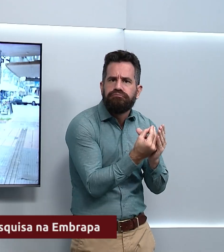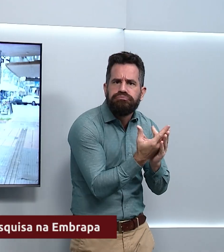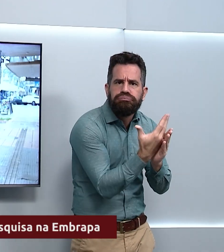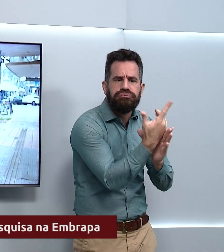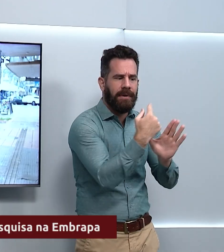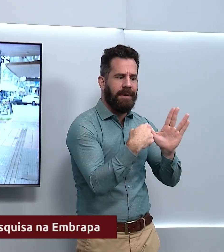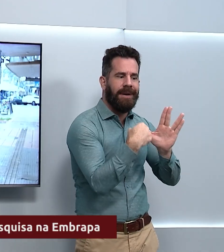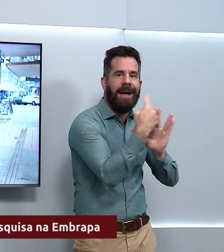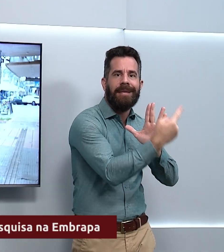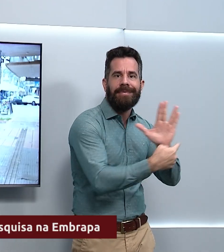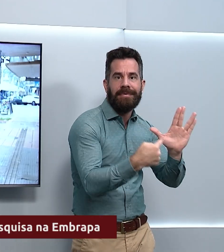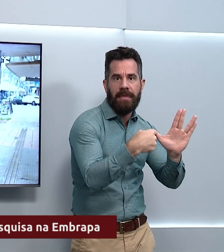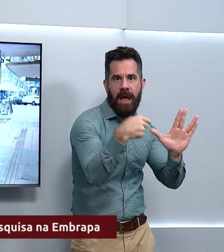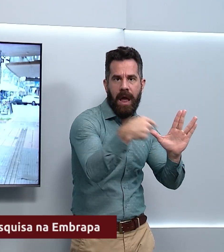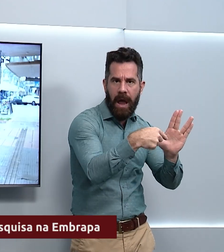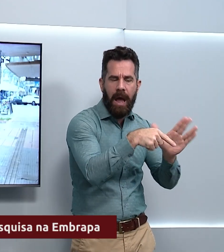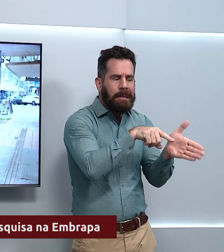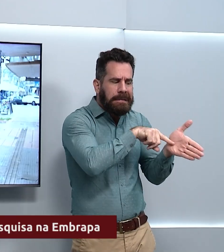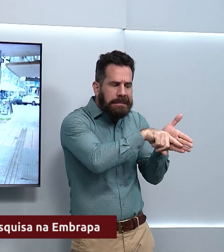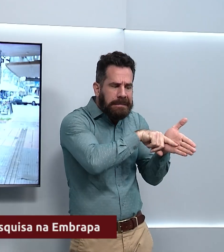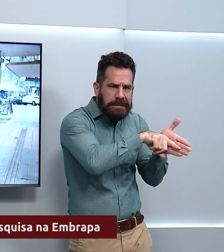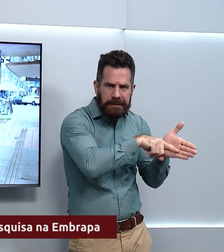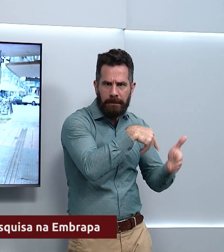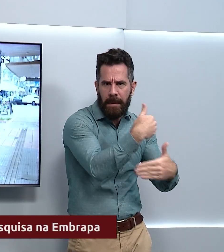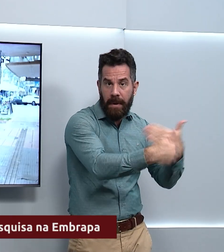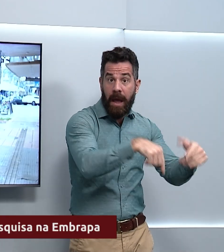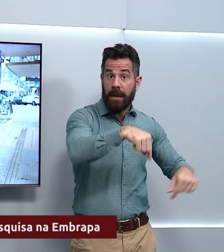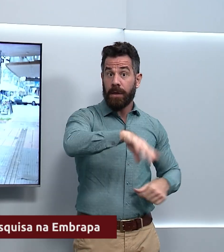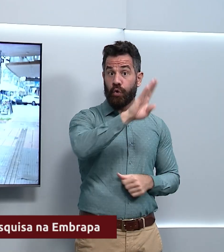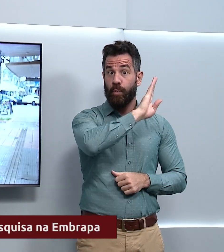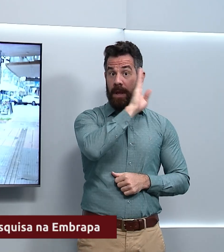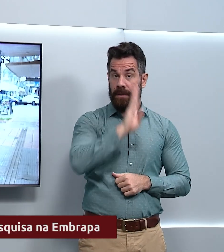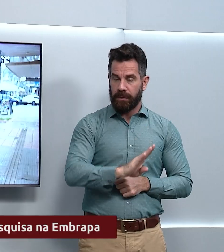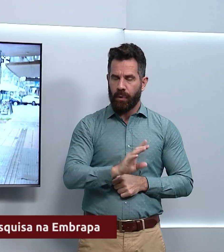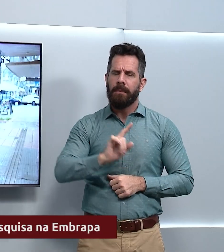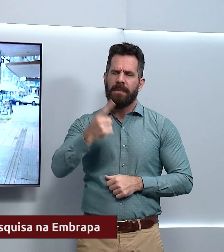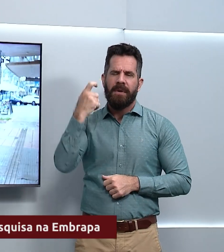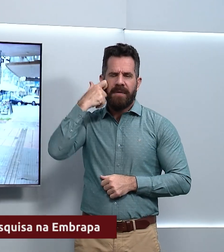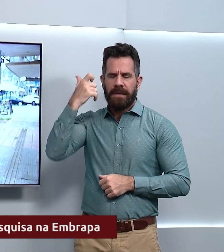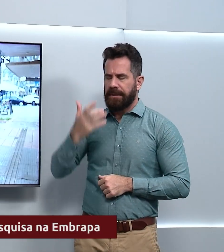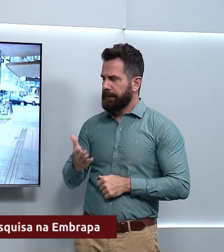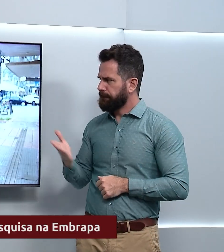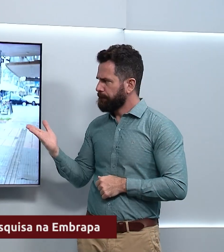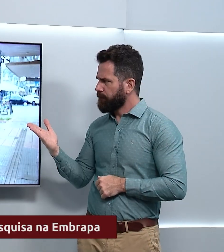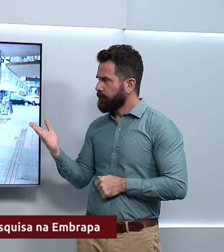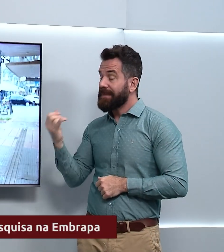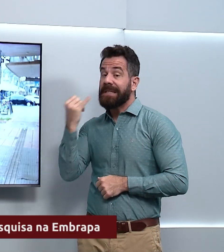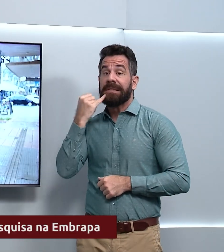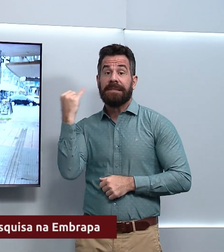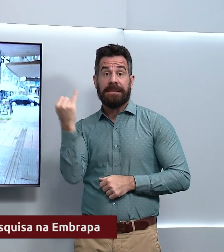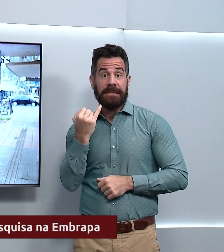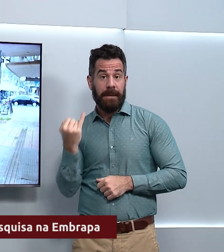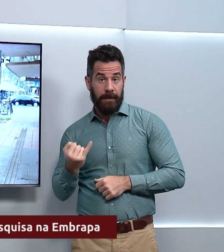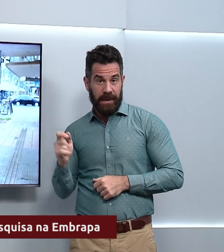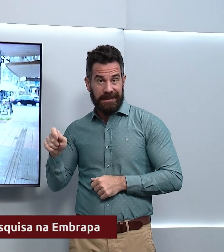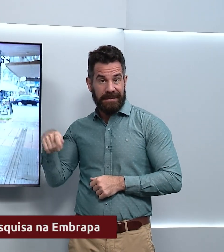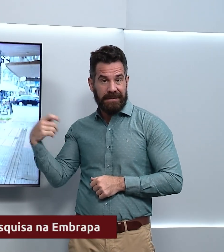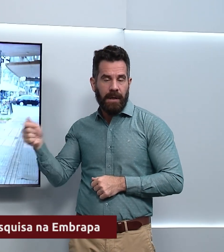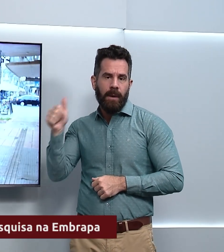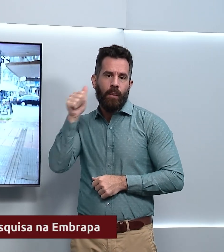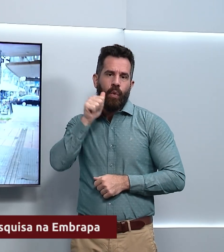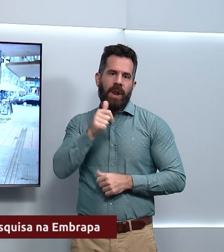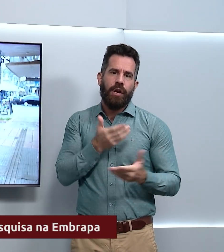cannabis no Brasil. Antes de continuar, eu faço a minha autodescrição. Eu sou Isabela Lima, uma jovem mulher branca de cabelos